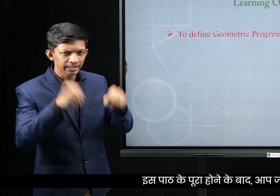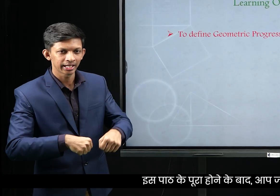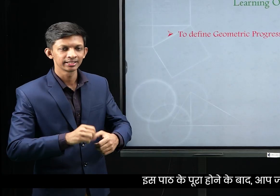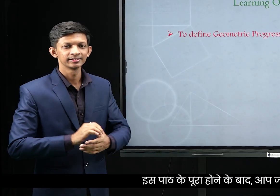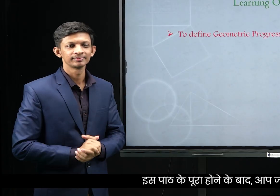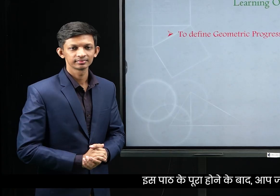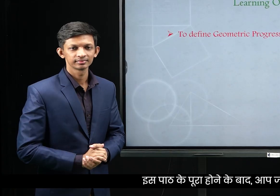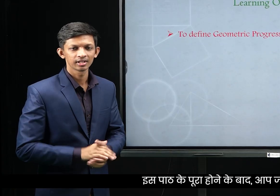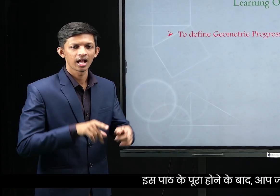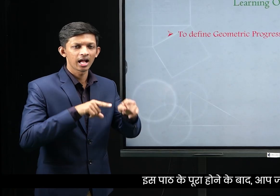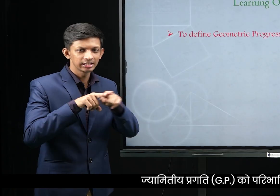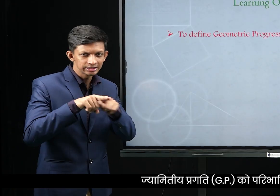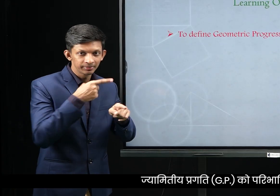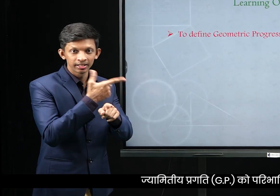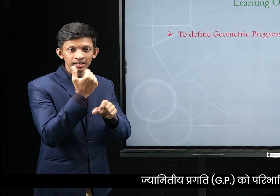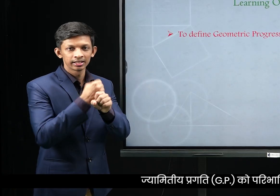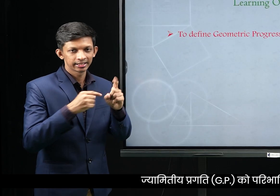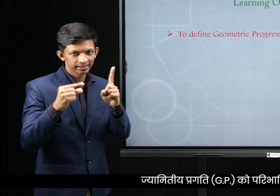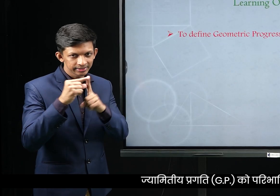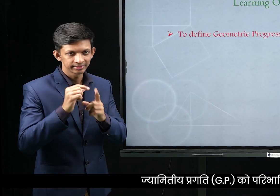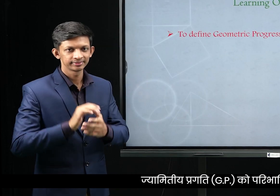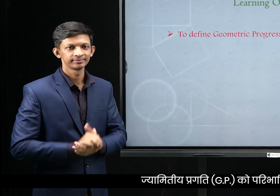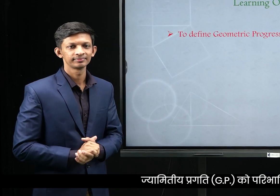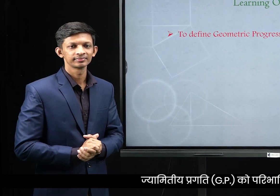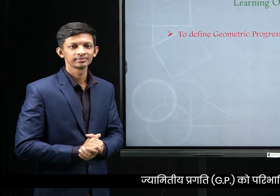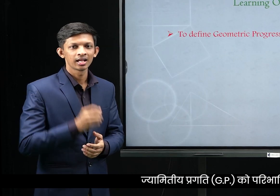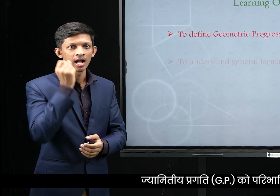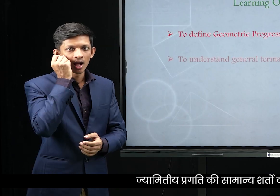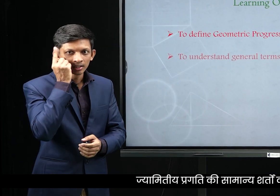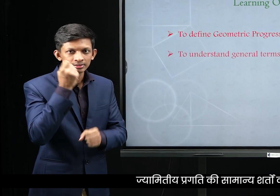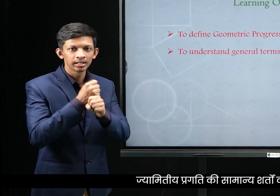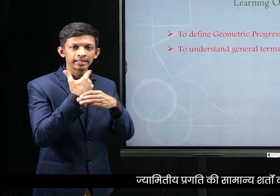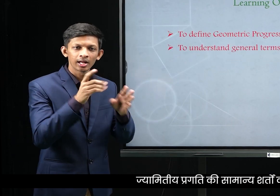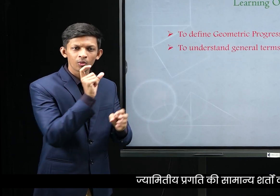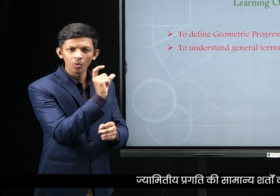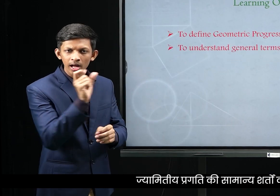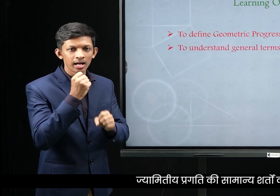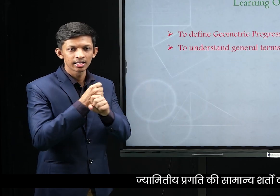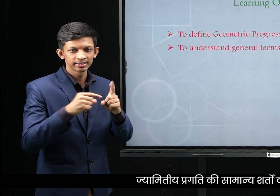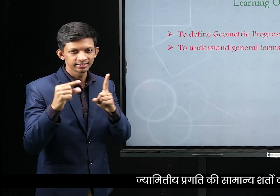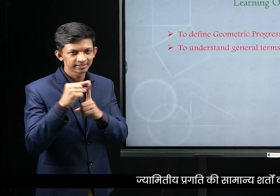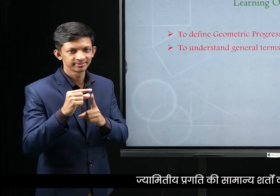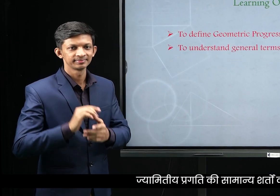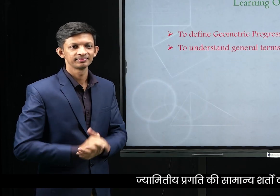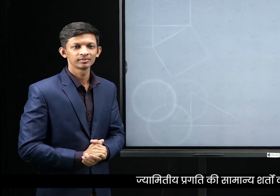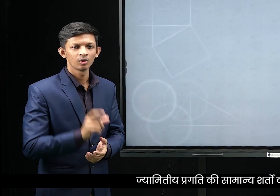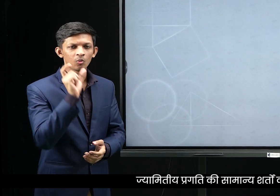पाएंगी ज्यामितीय प्रगति को परिभाषित करना, ज्यामितीय प्रगति की सामान्य शातों को